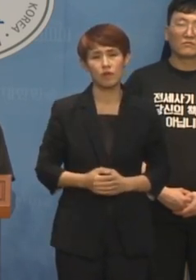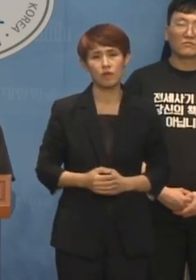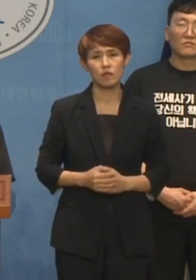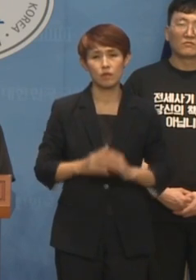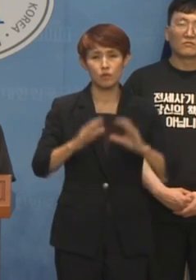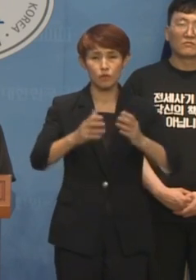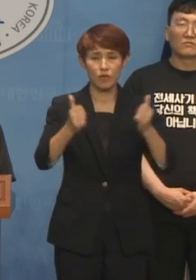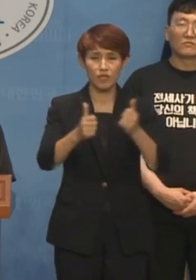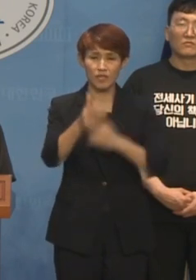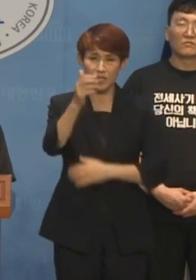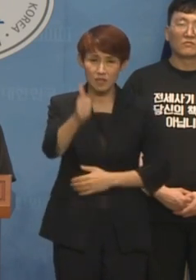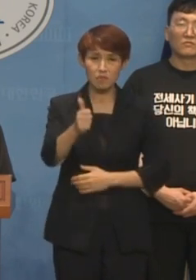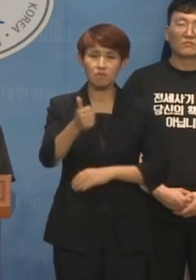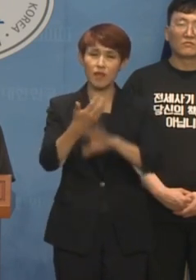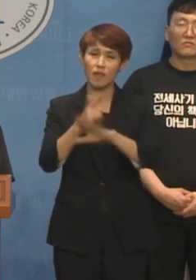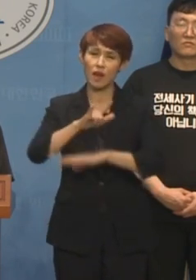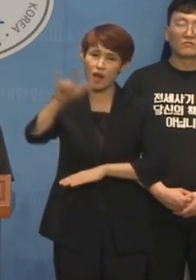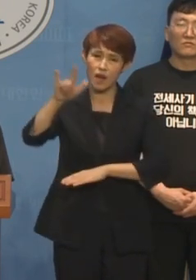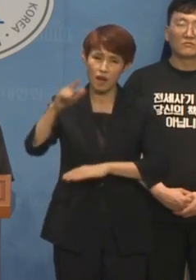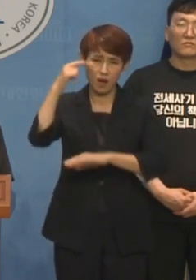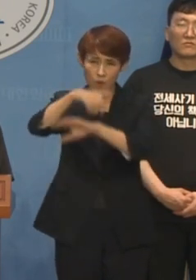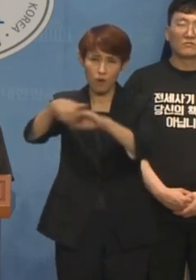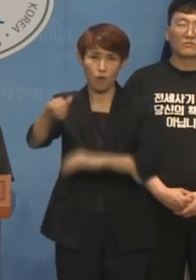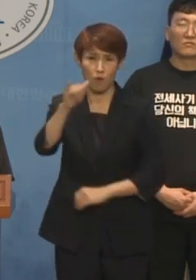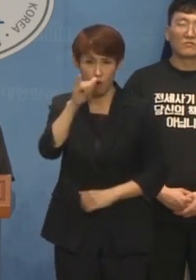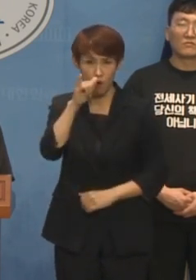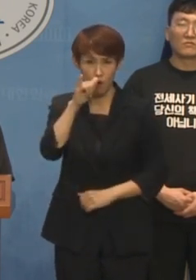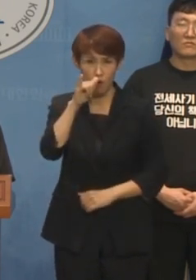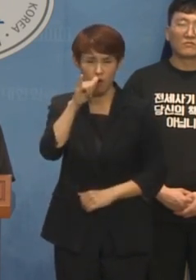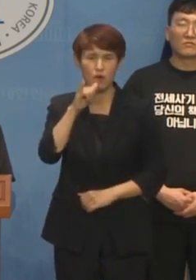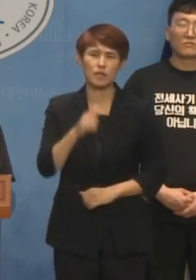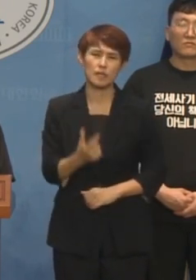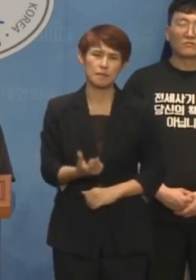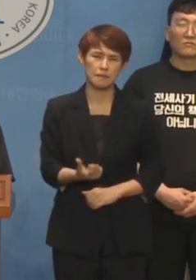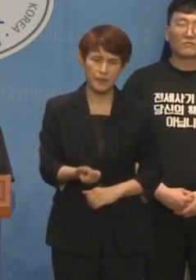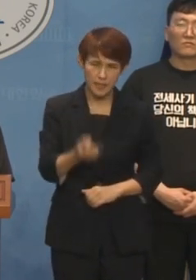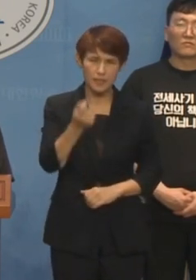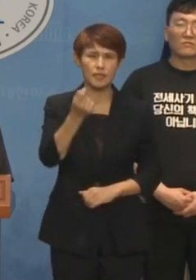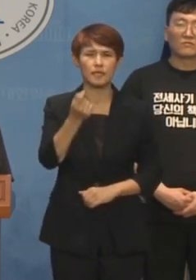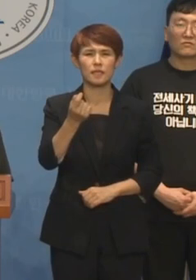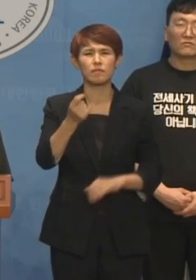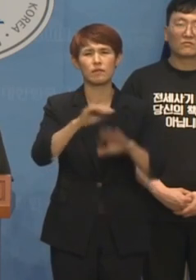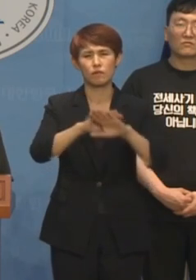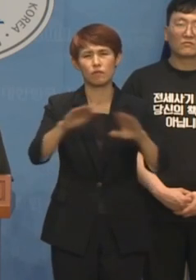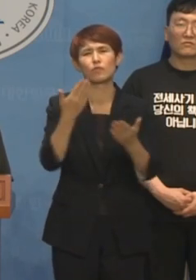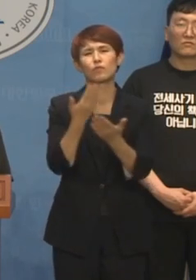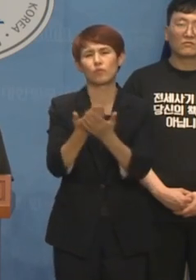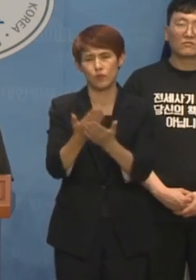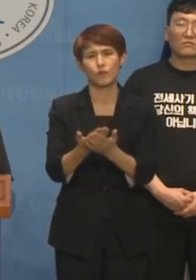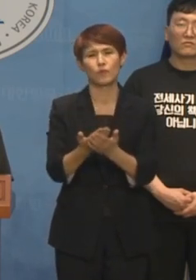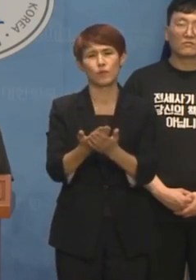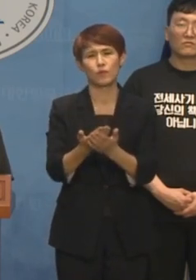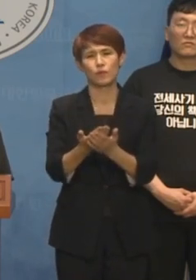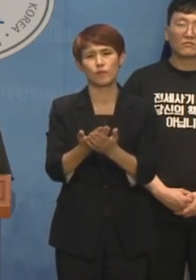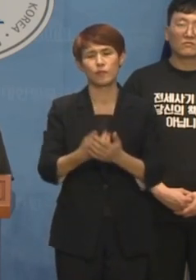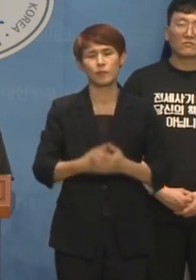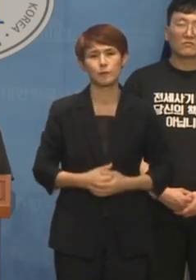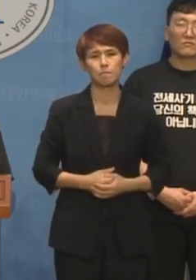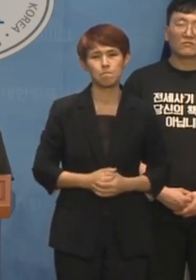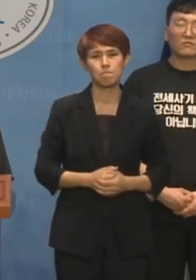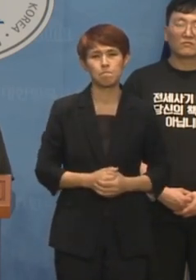계획이 있고 한다고 하지만 최대한 빨리 처리를 해주셨으면